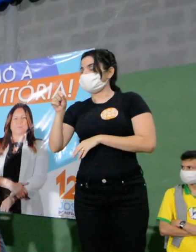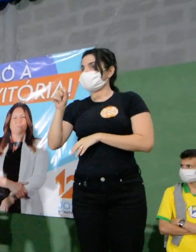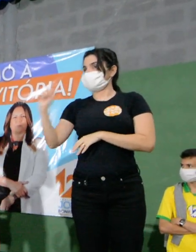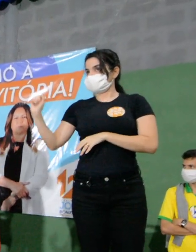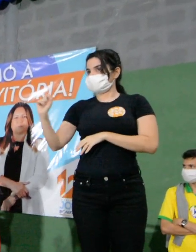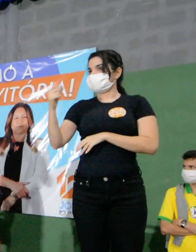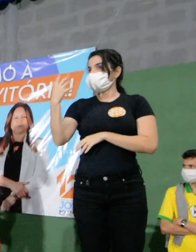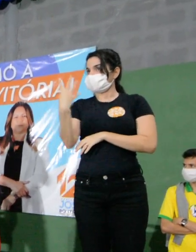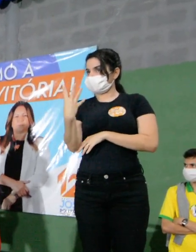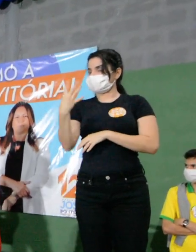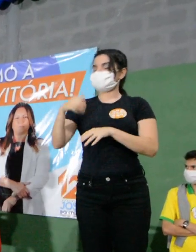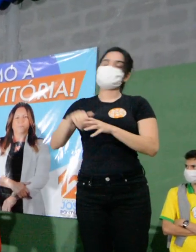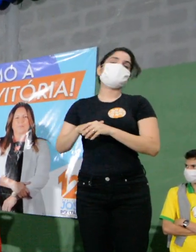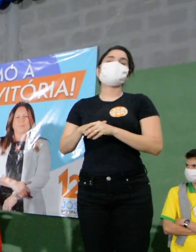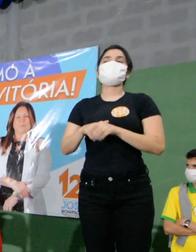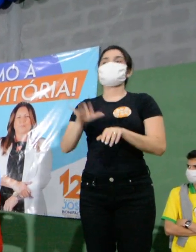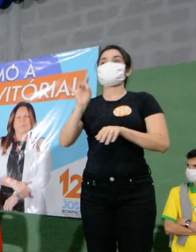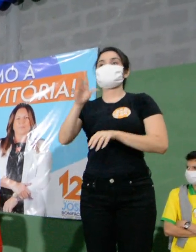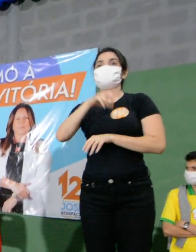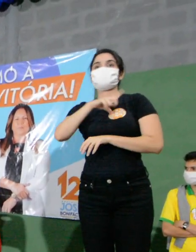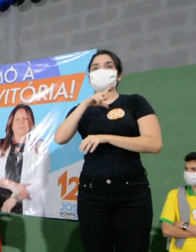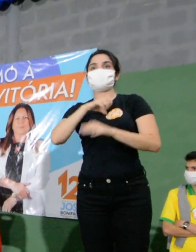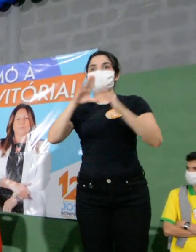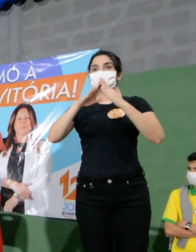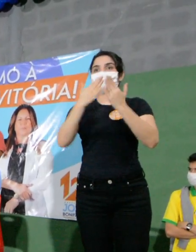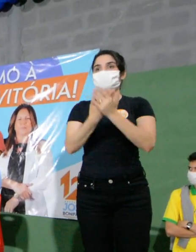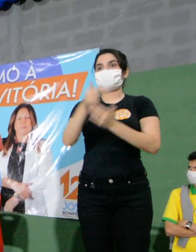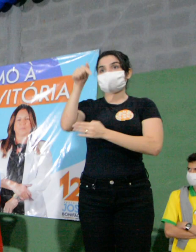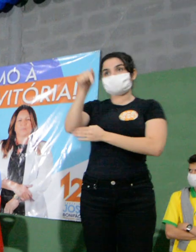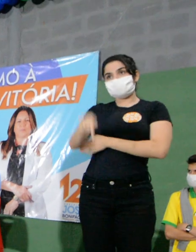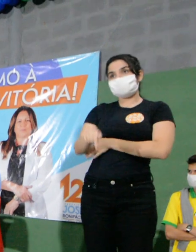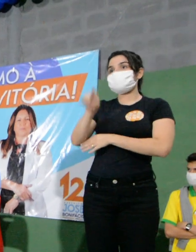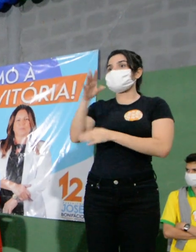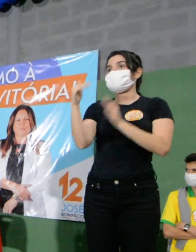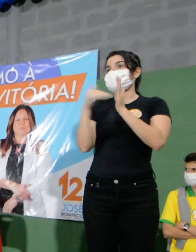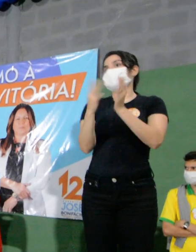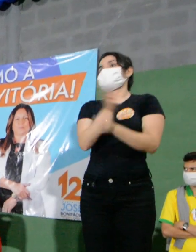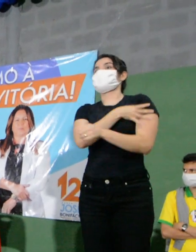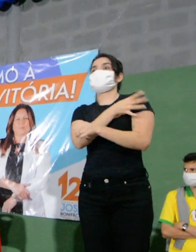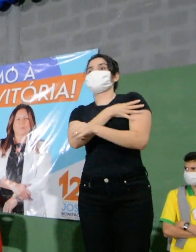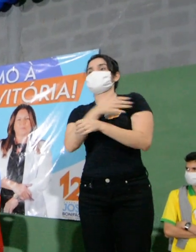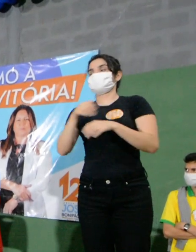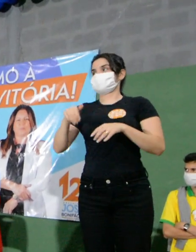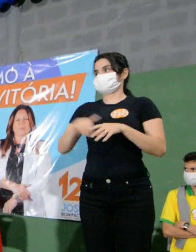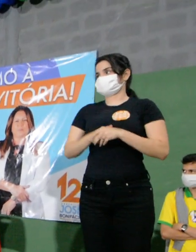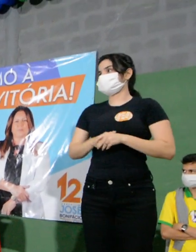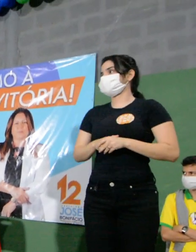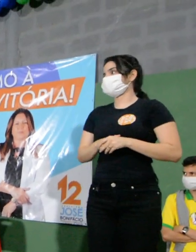2004 só existia escola aqui no segundo distrito até a quarta série?